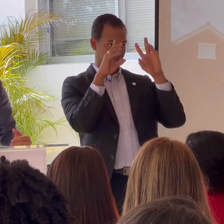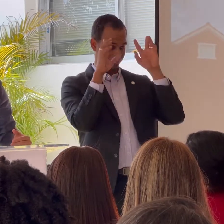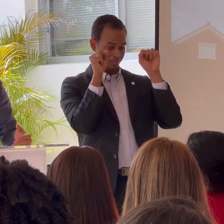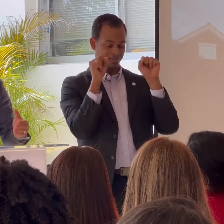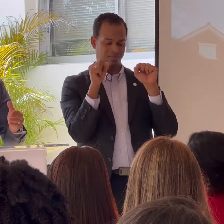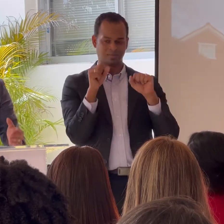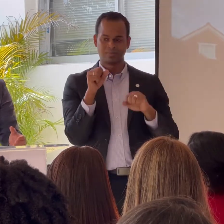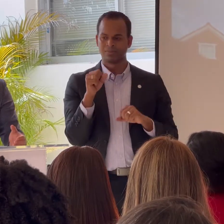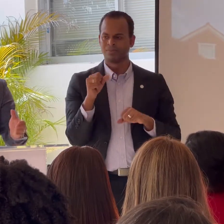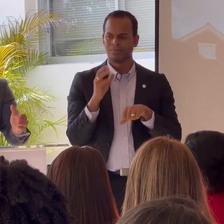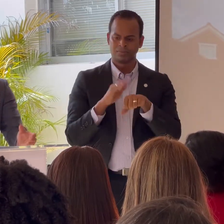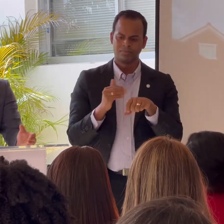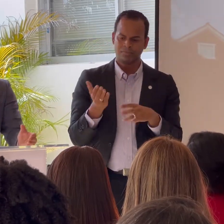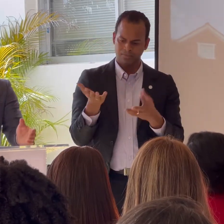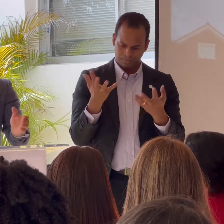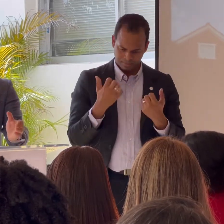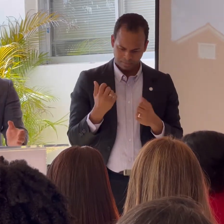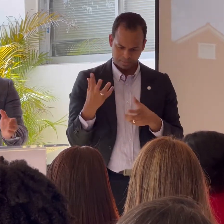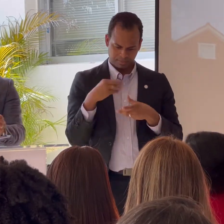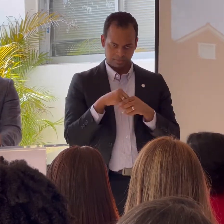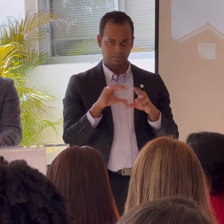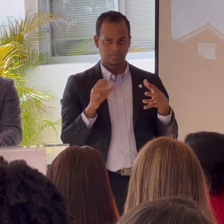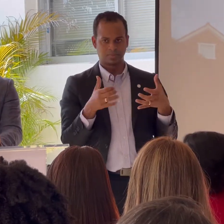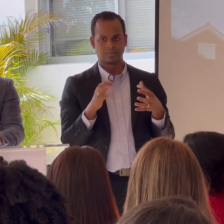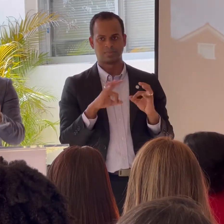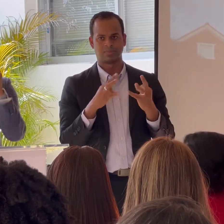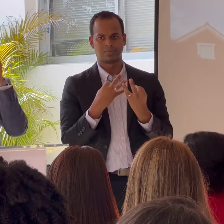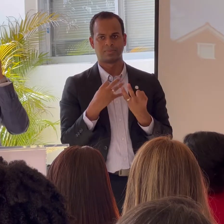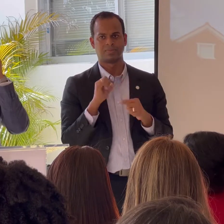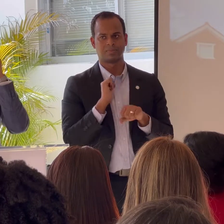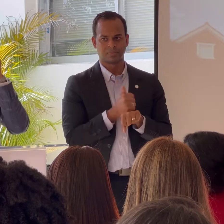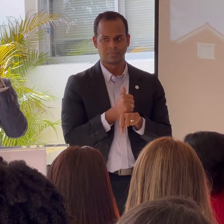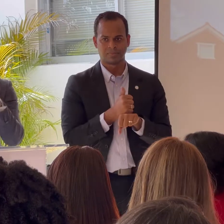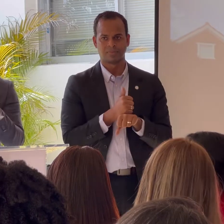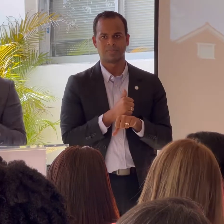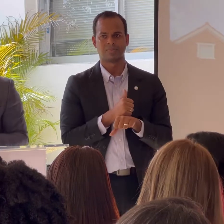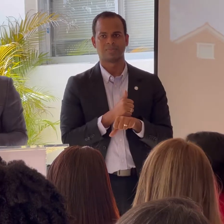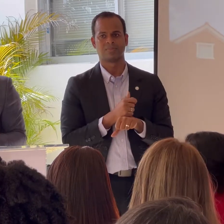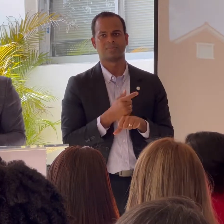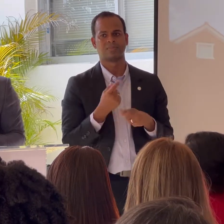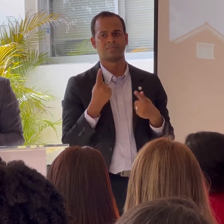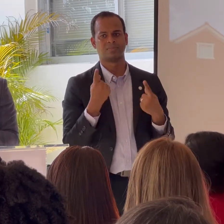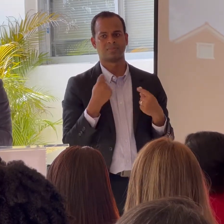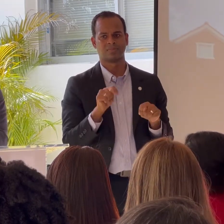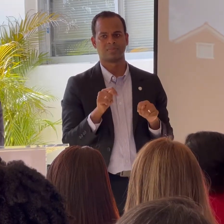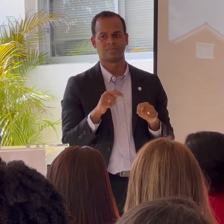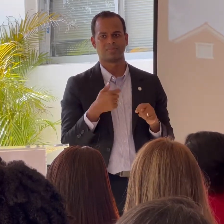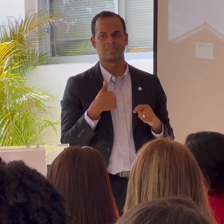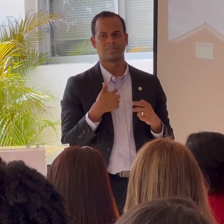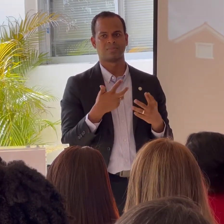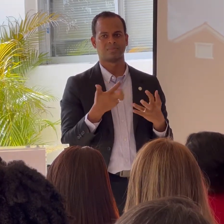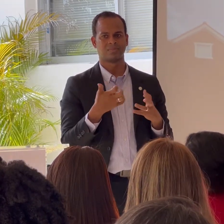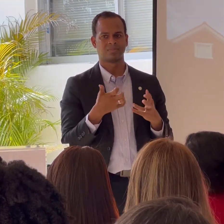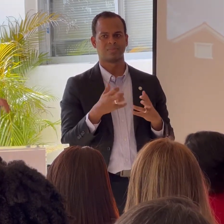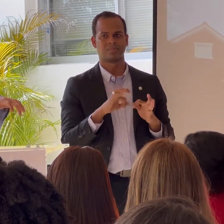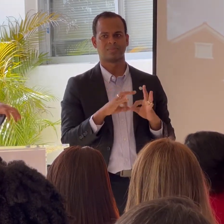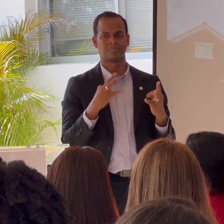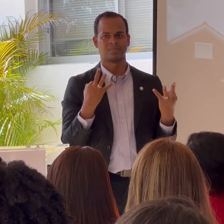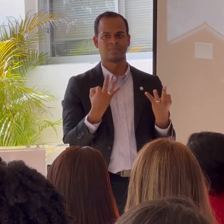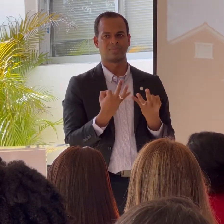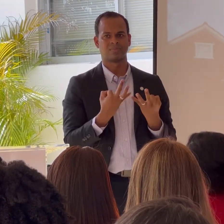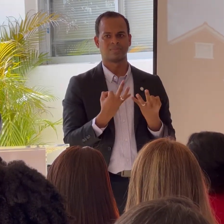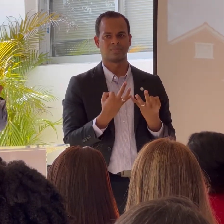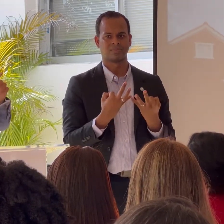llama y nos dice, quiero que formen el gabinete de la familia, lo que está tratando de decirnos, yo quiero que la familia no solo se